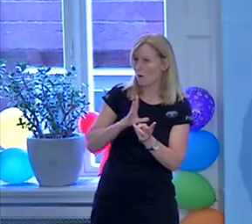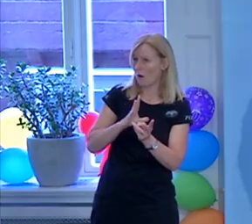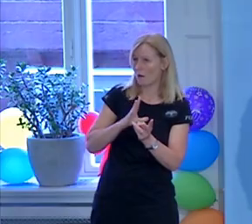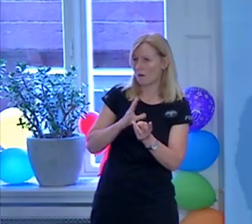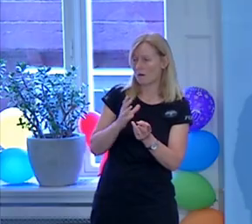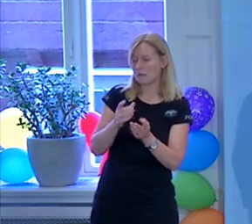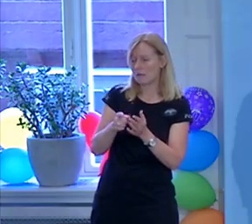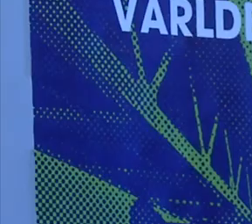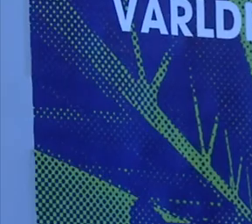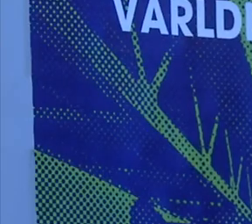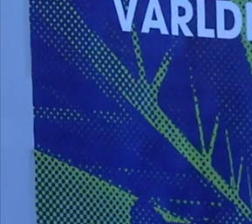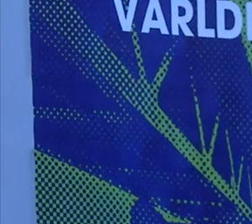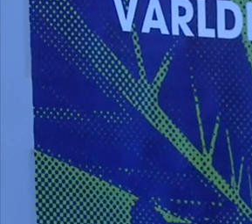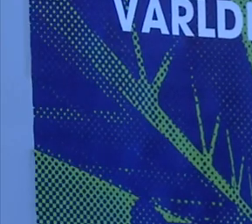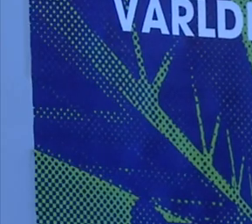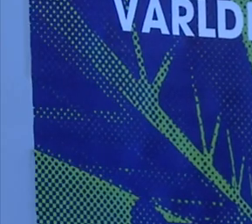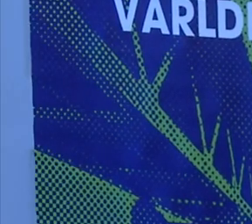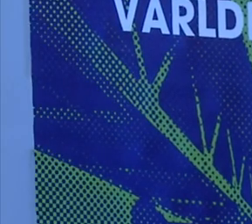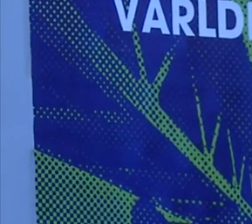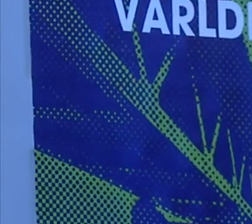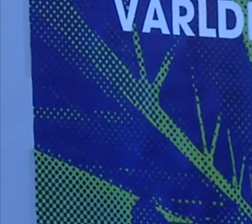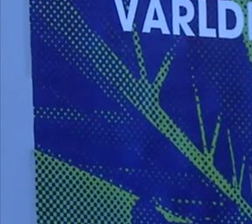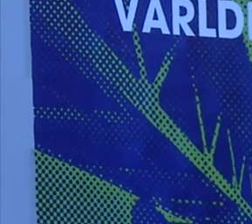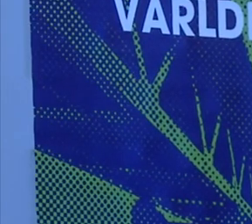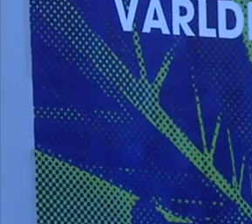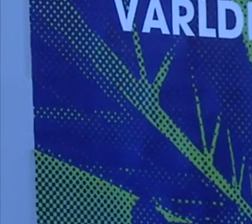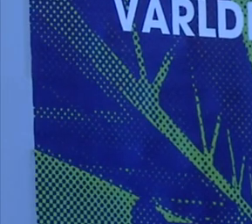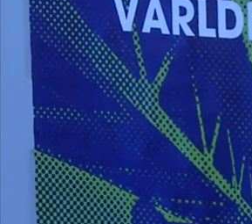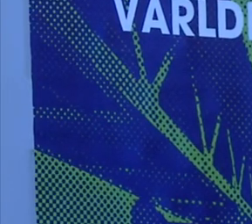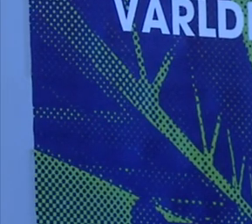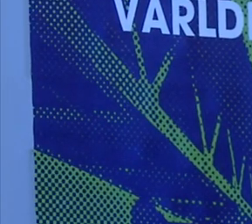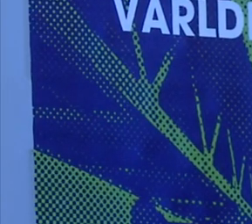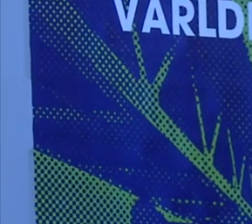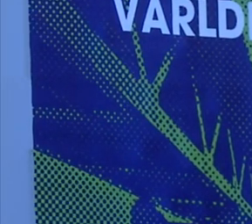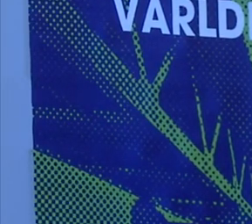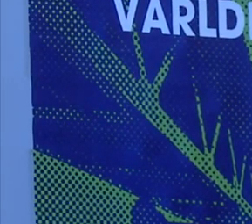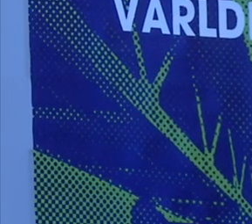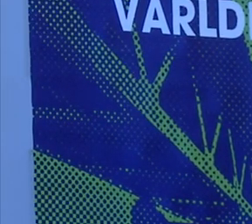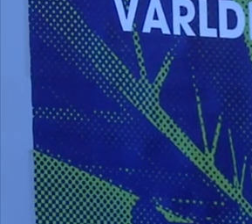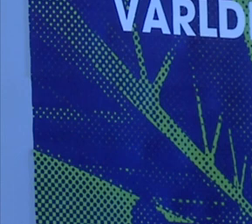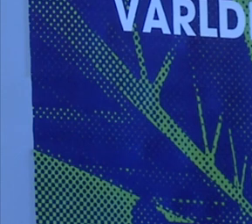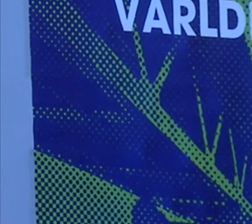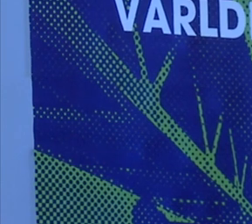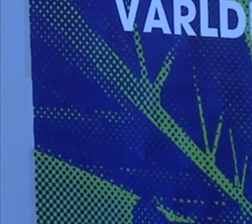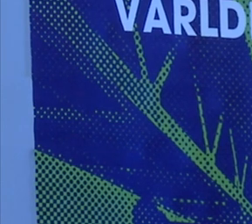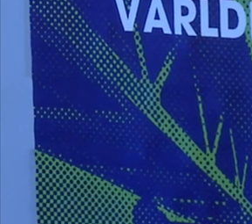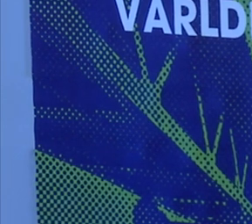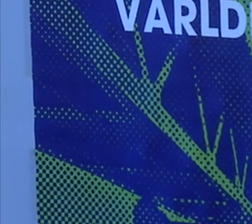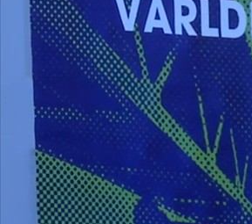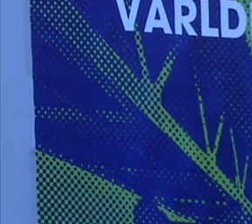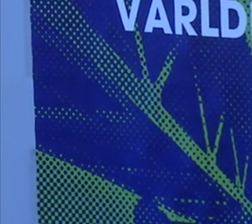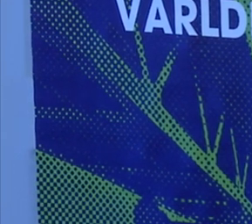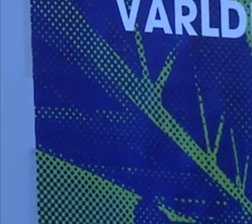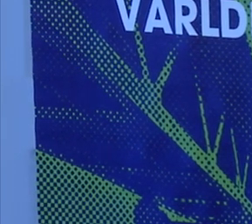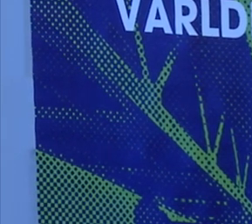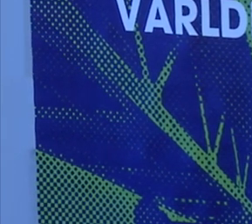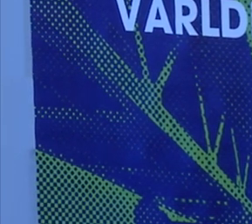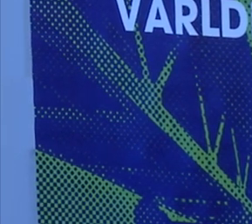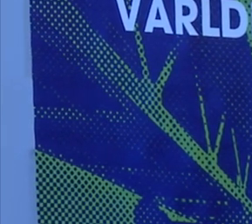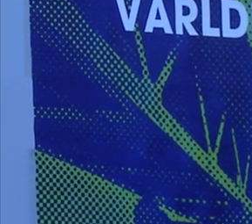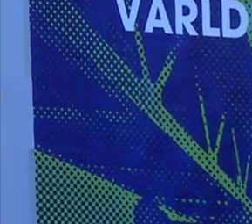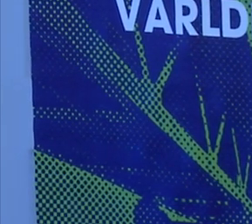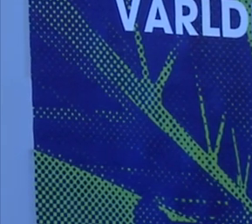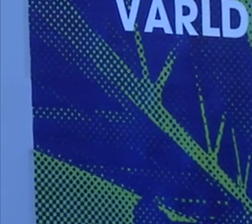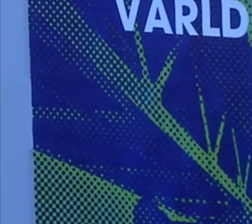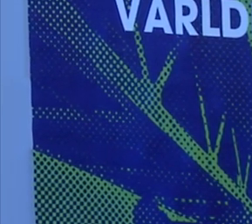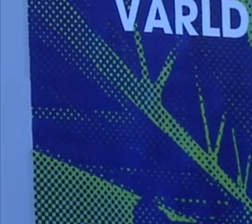liksom att man, precis som att man kanske har en... I en kommun så gör ju det här som att liksom du har arbetsförmedlingen och